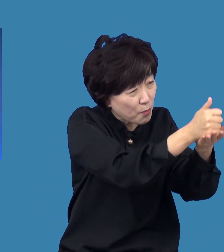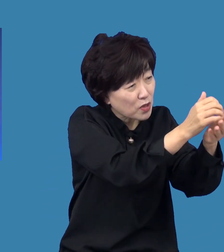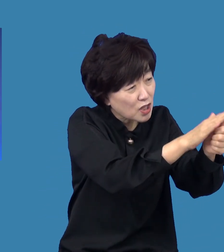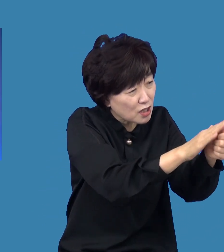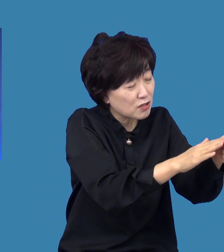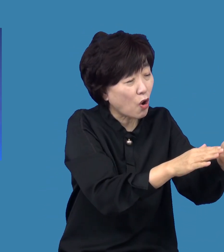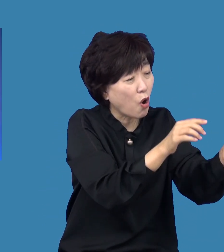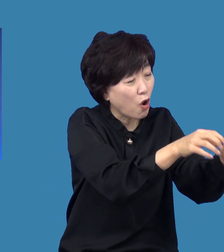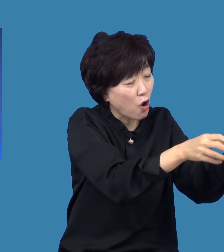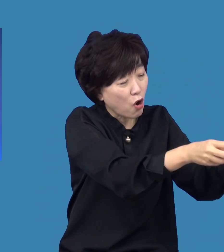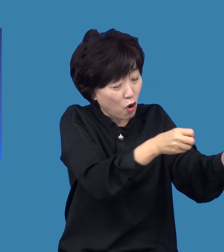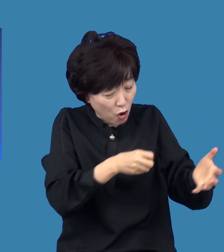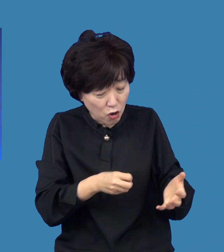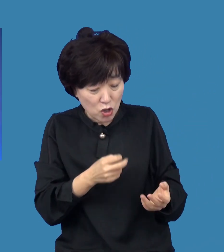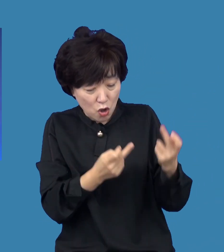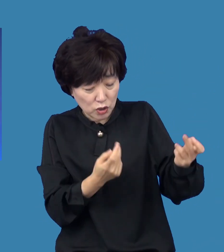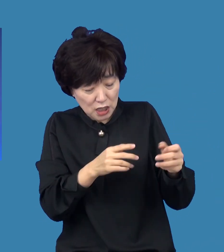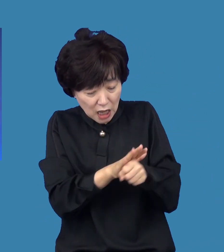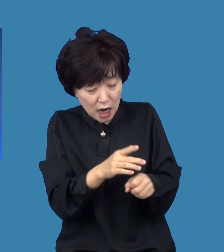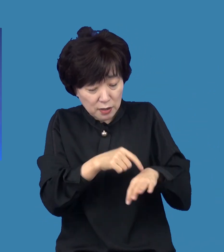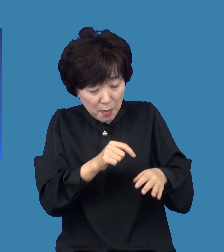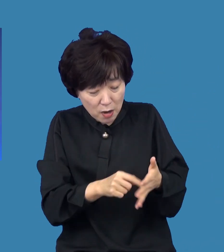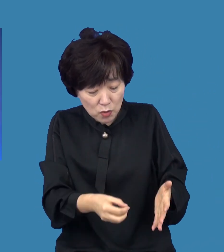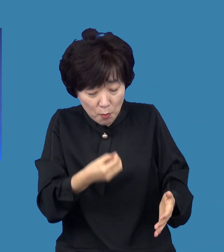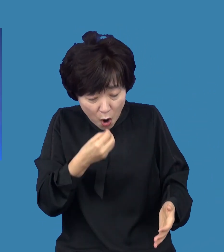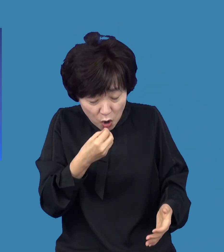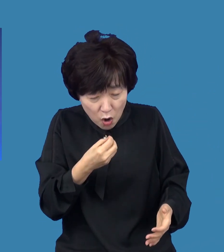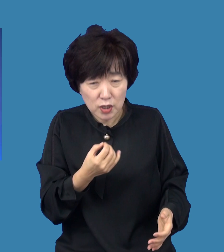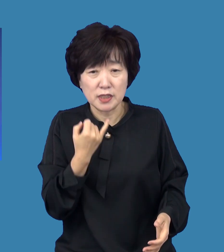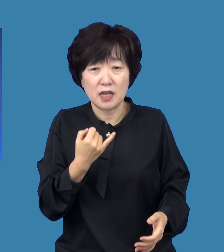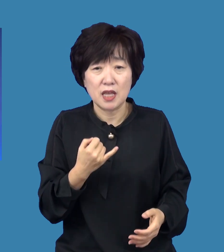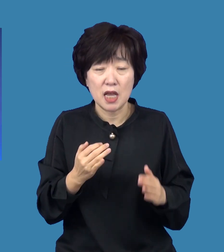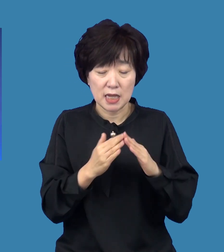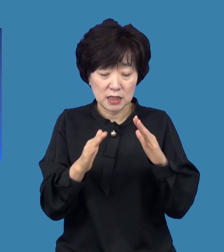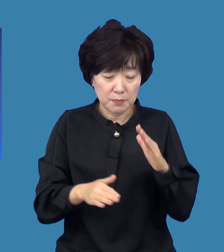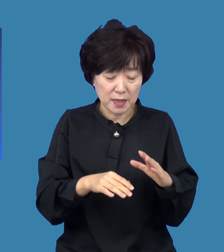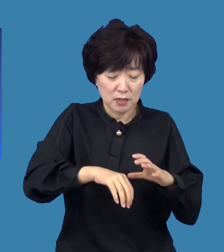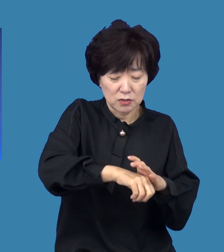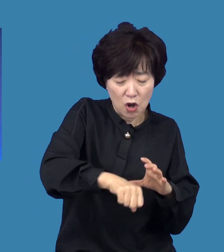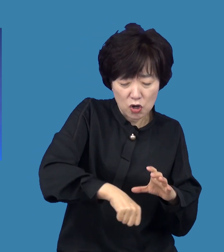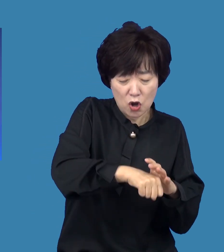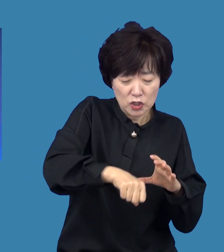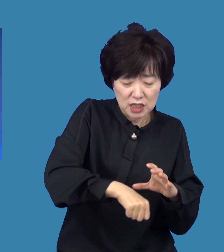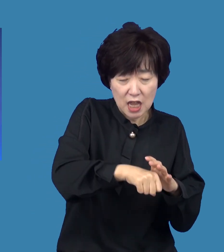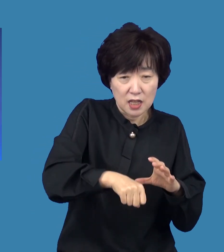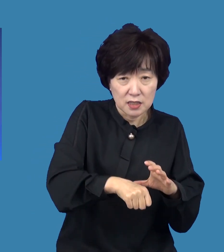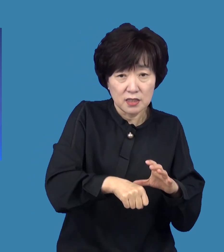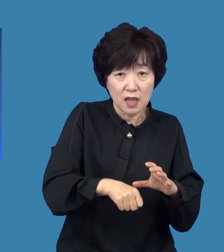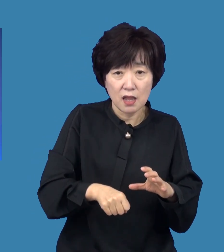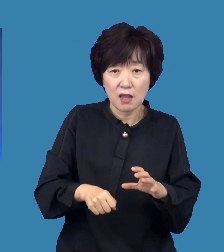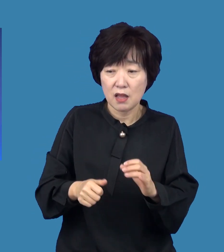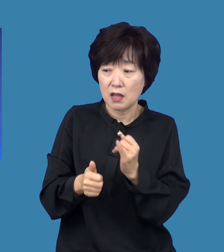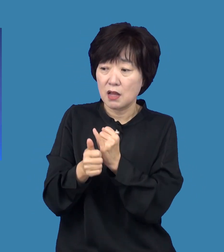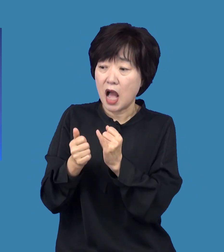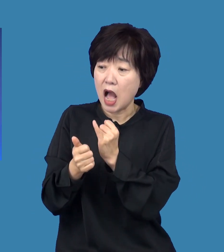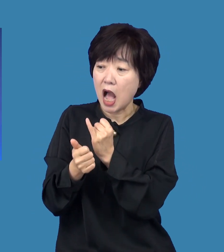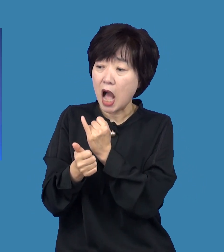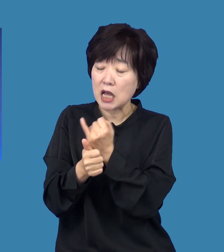영적인 일이라는 거야. 뭐 집안에서 설거지를 해도 아내를 정말 사랑하는 마음으로 해서 영적인 일이라는